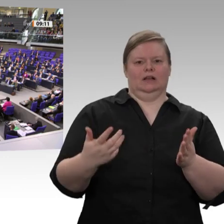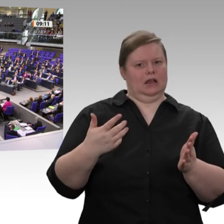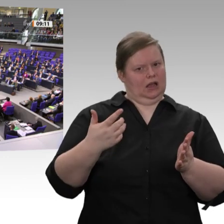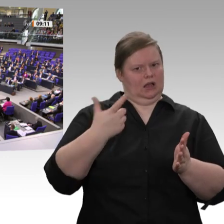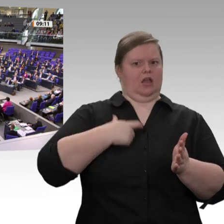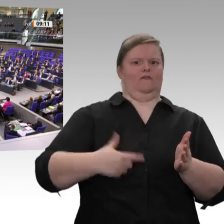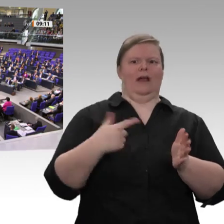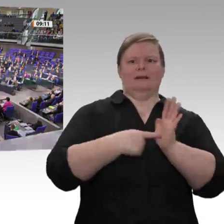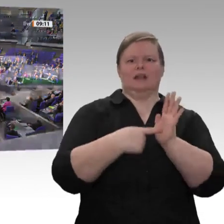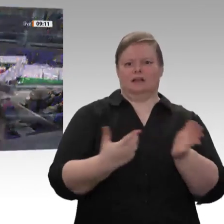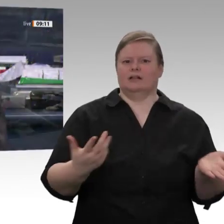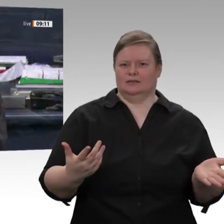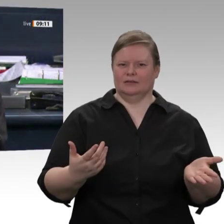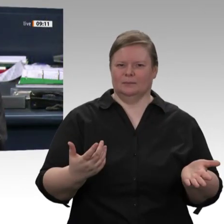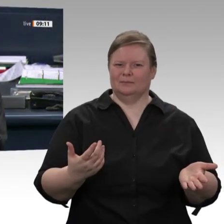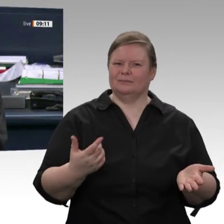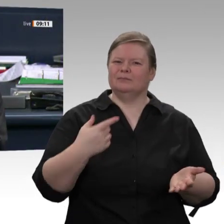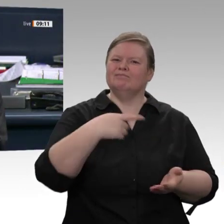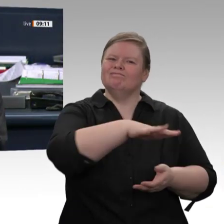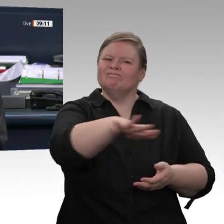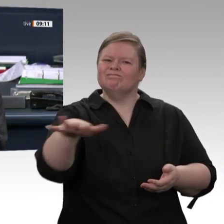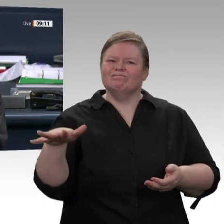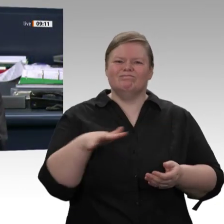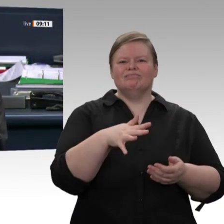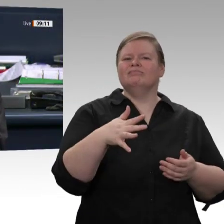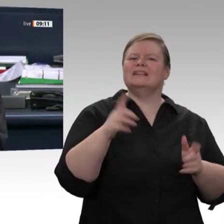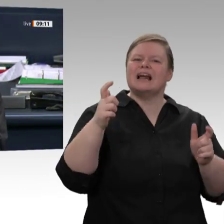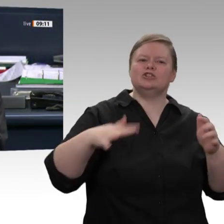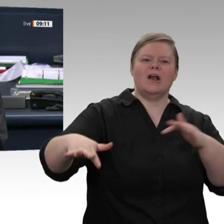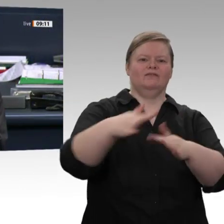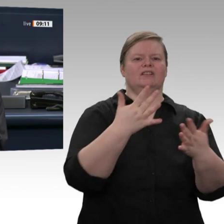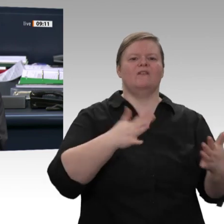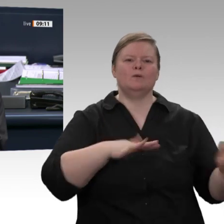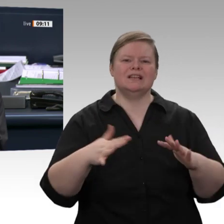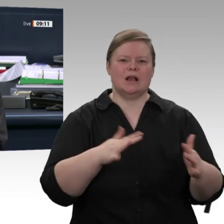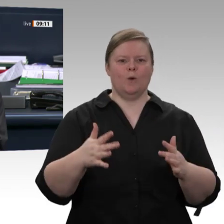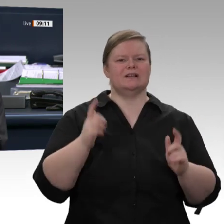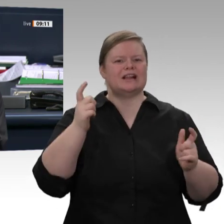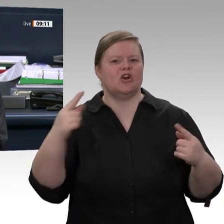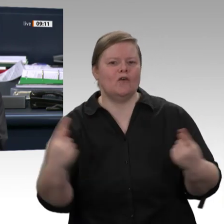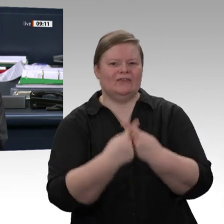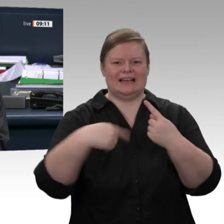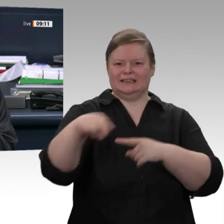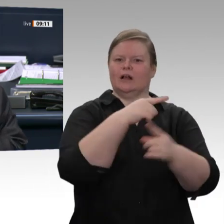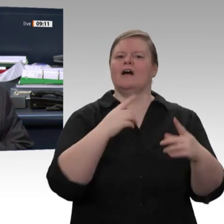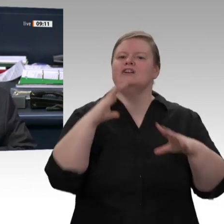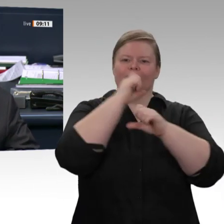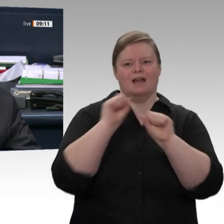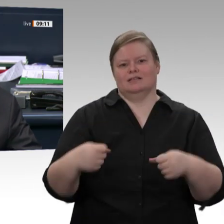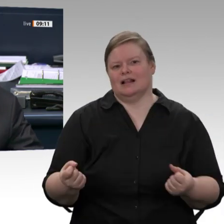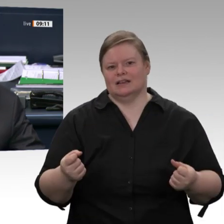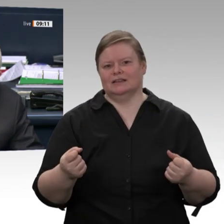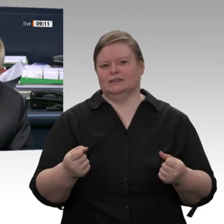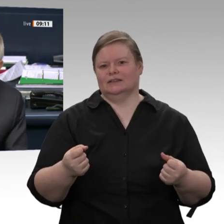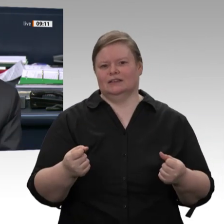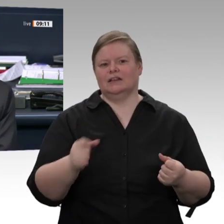Indem wir ihnen den Nährboden entziehen, auf dem sie wachsen. Und wenn uns das nicht gelingt, machen wir uns